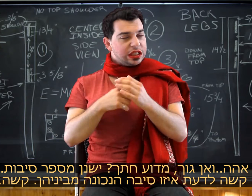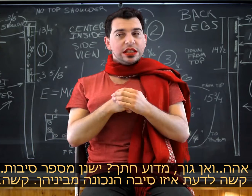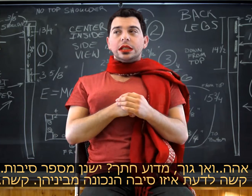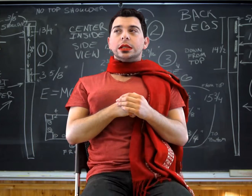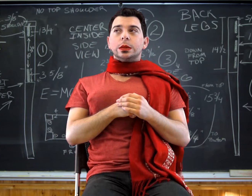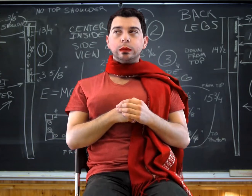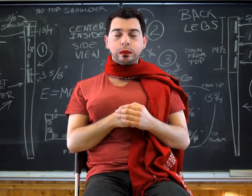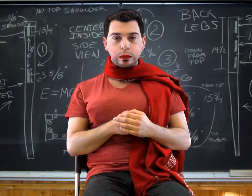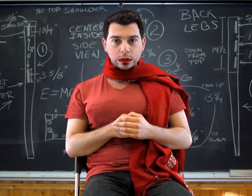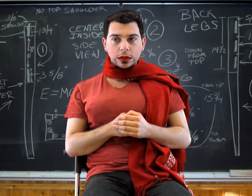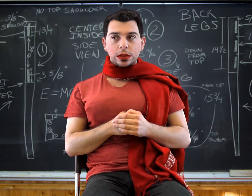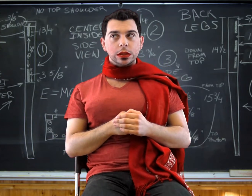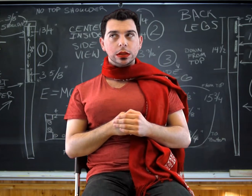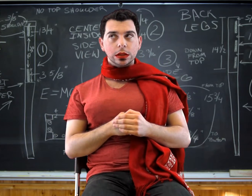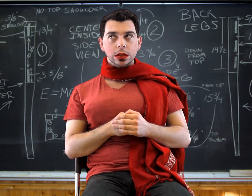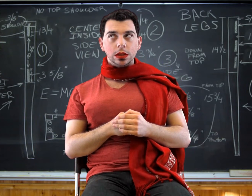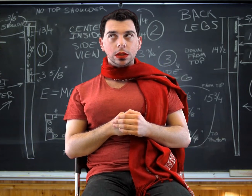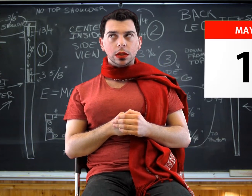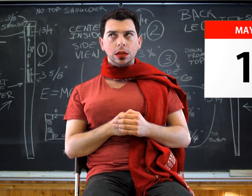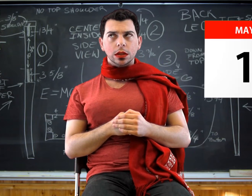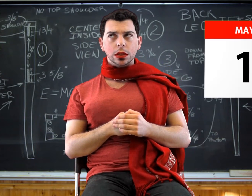קשה.